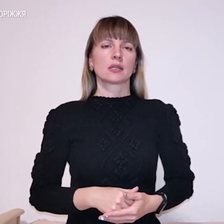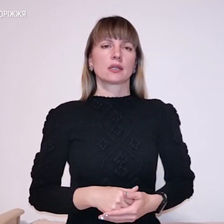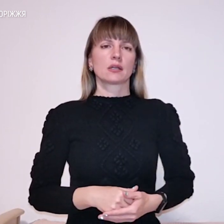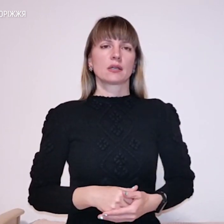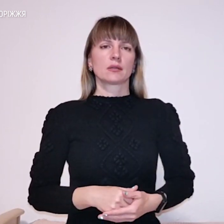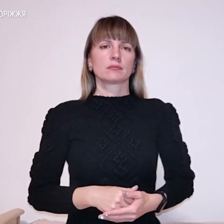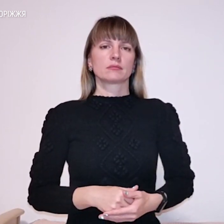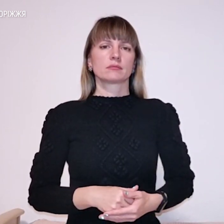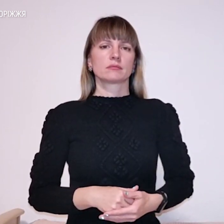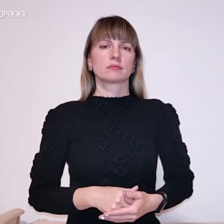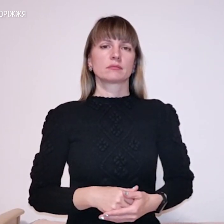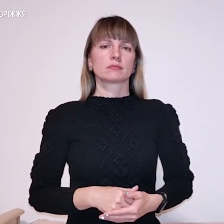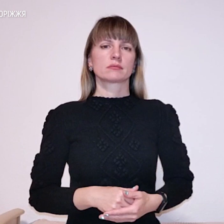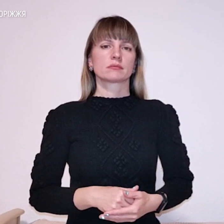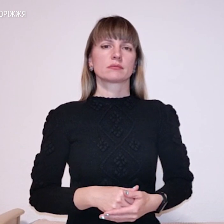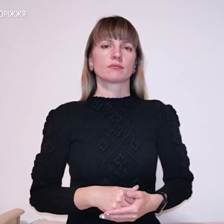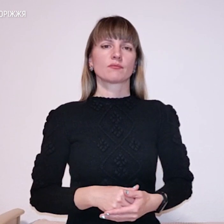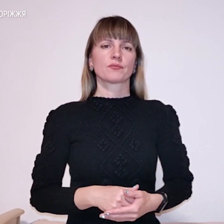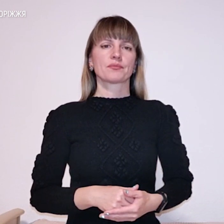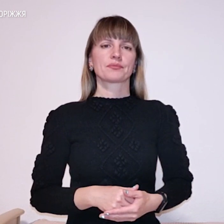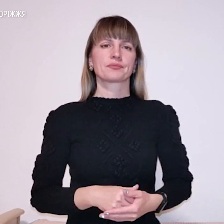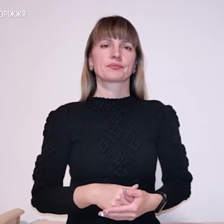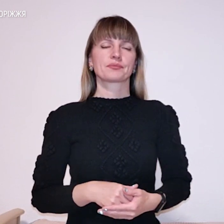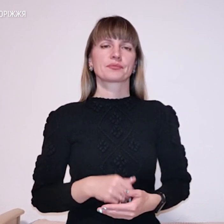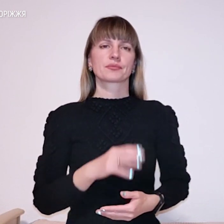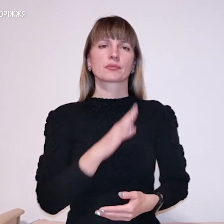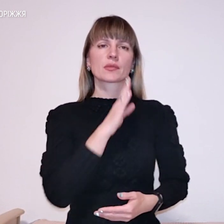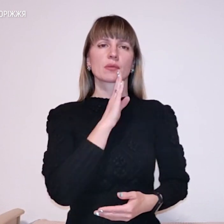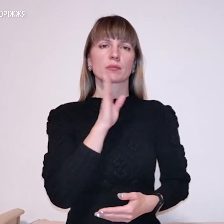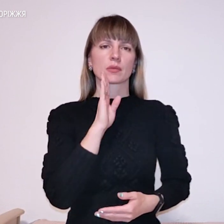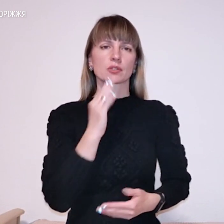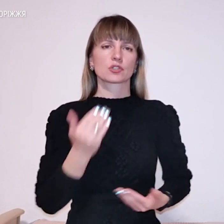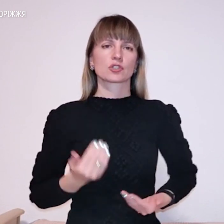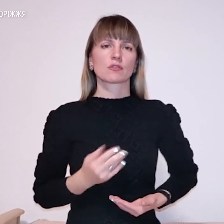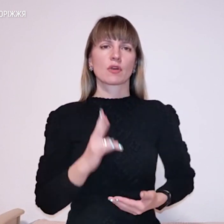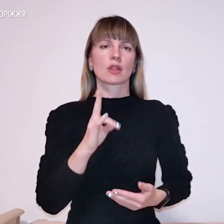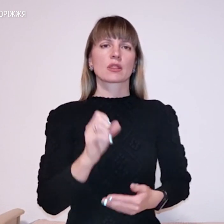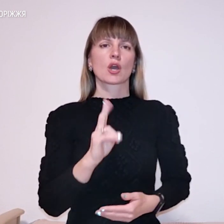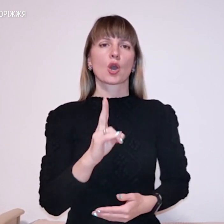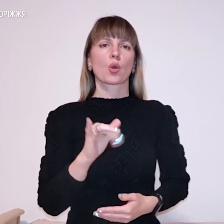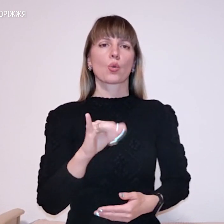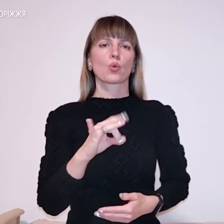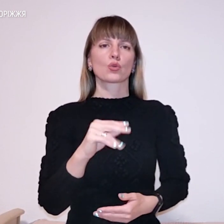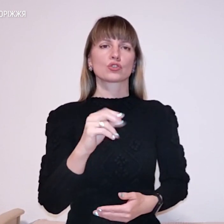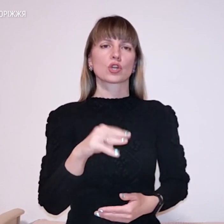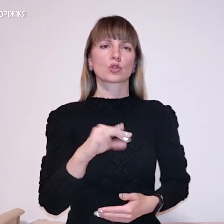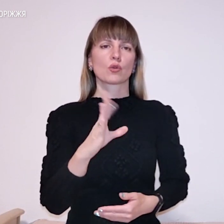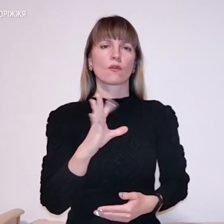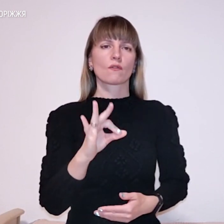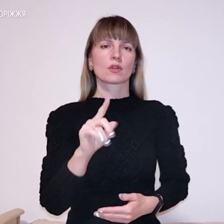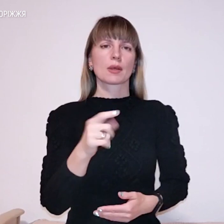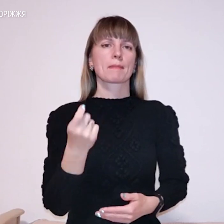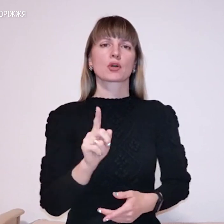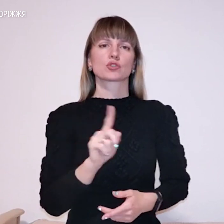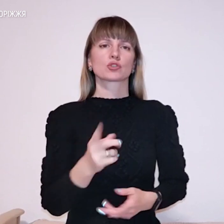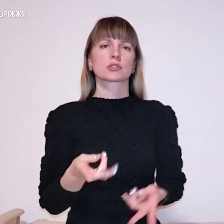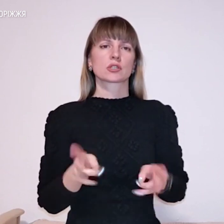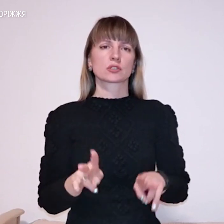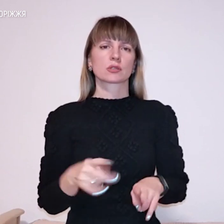Мати на... Живе на Курчатова. Живе. І там мало що залишилось. І ми не знаємо,